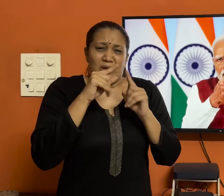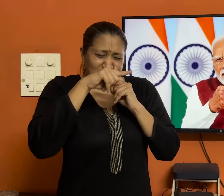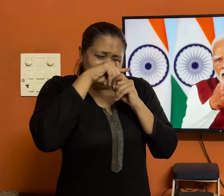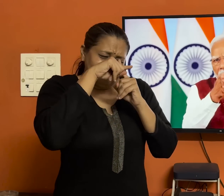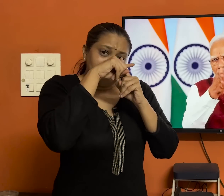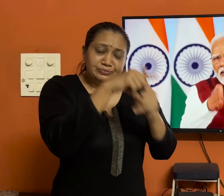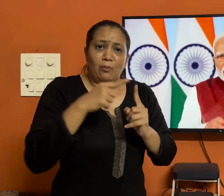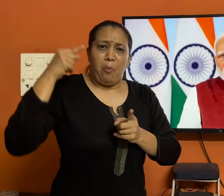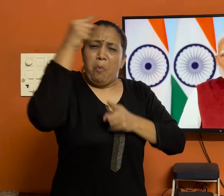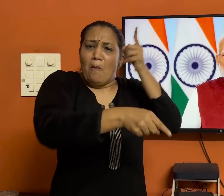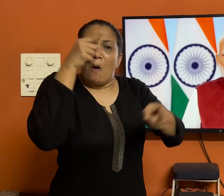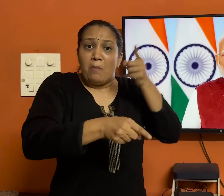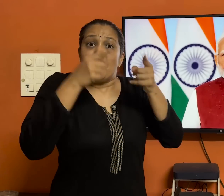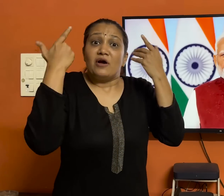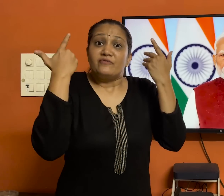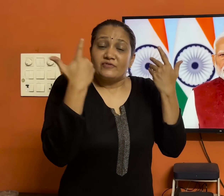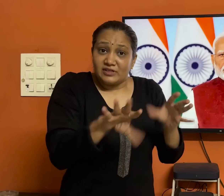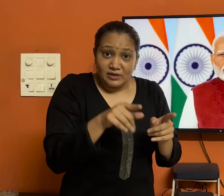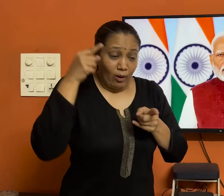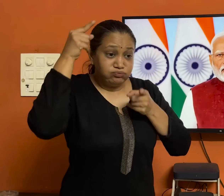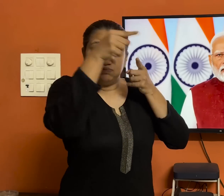सटीकता के साथ हमला किया।